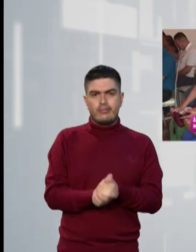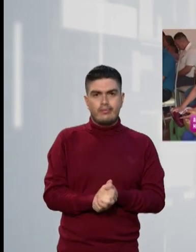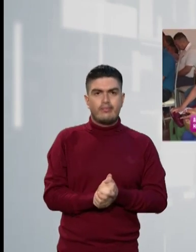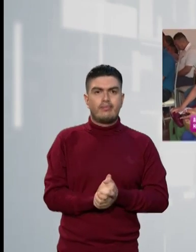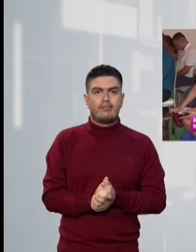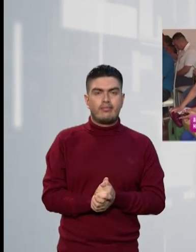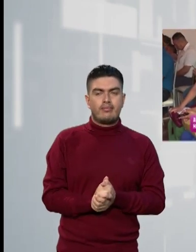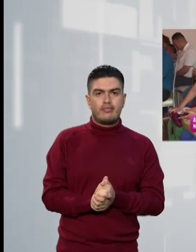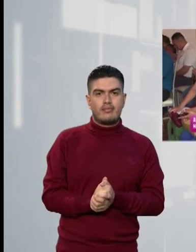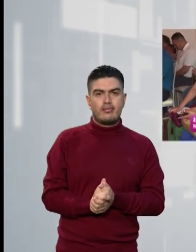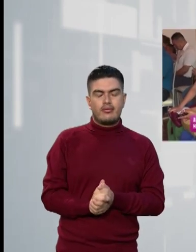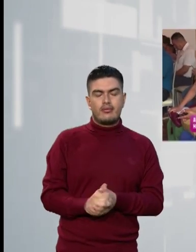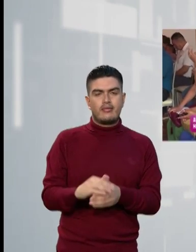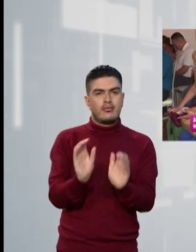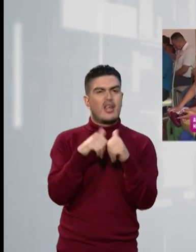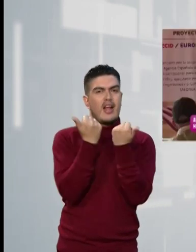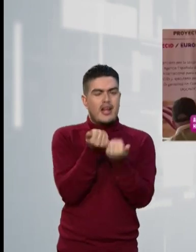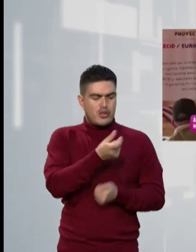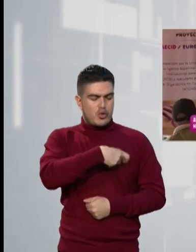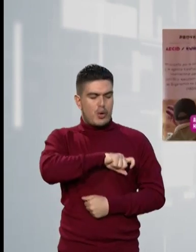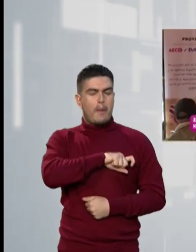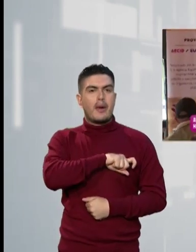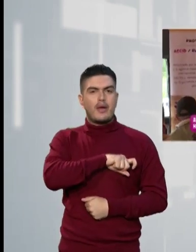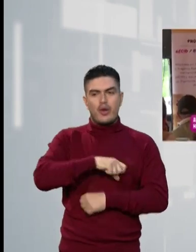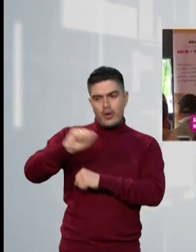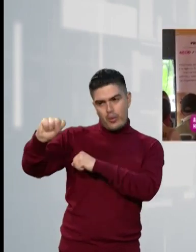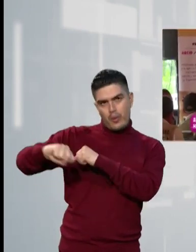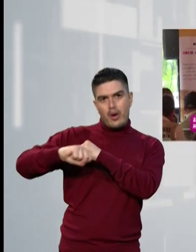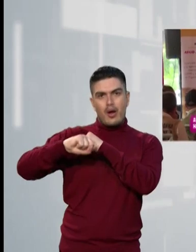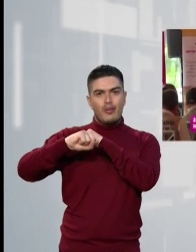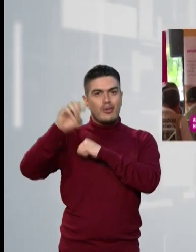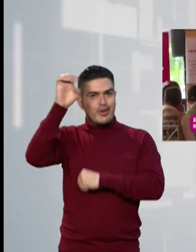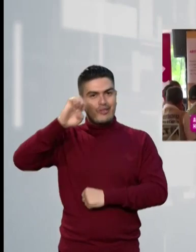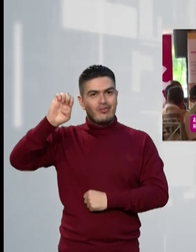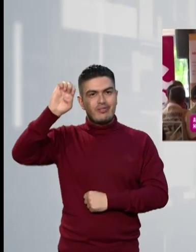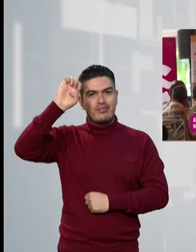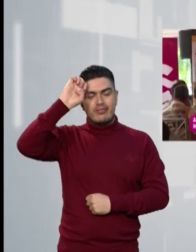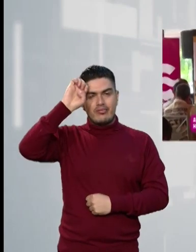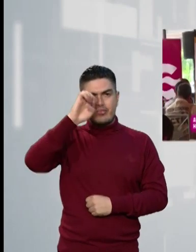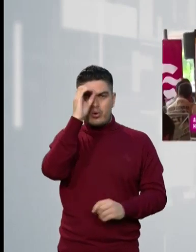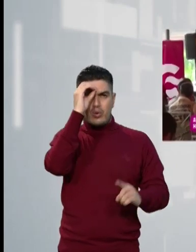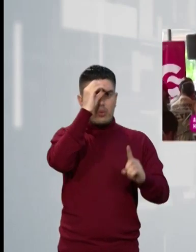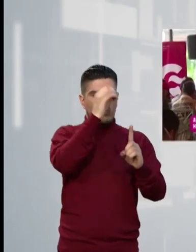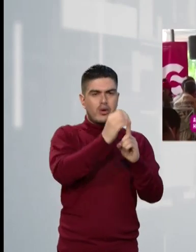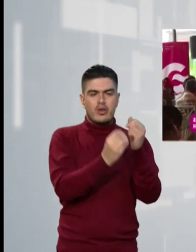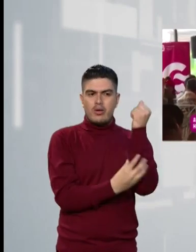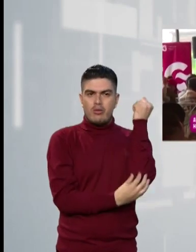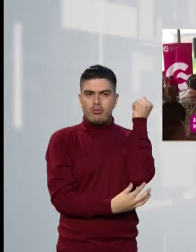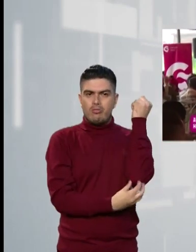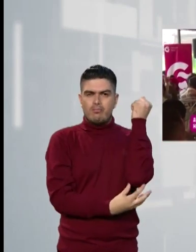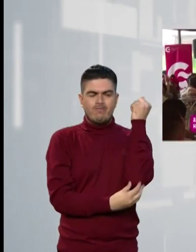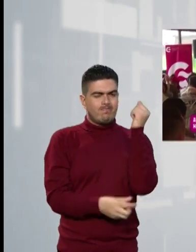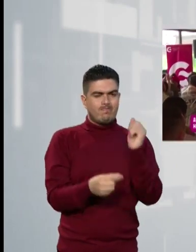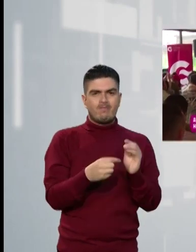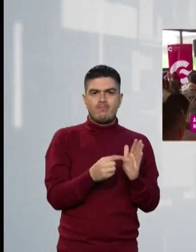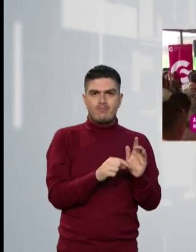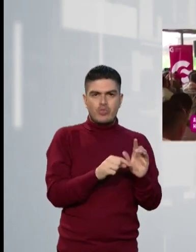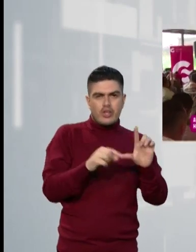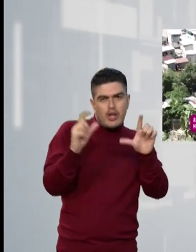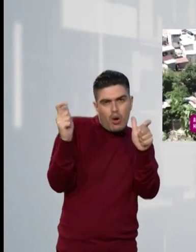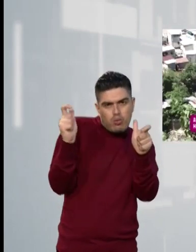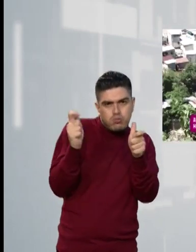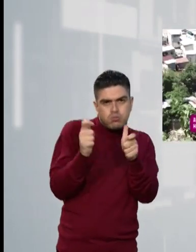la exit con financiamiento de la Unión Europea Busca a través de programas y proyectos reducir los índices de pobreza y mejorar la seguridad alimentaria y